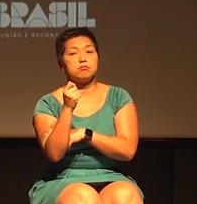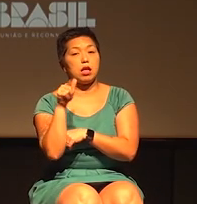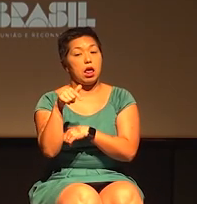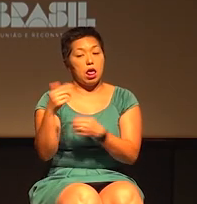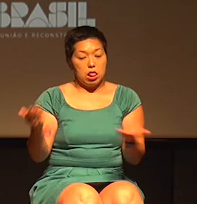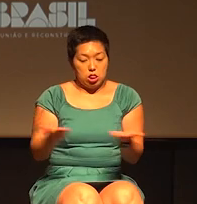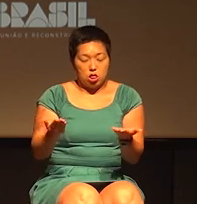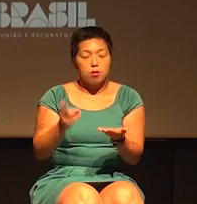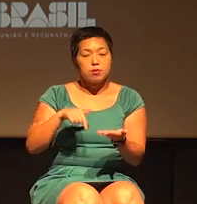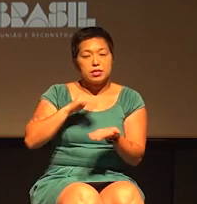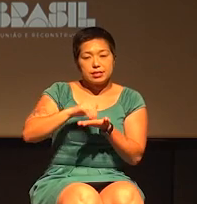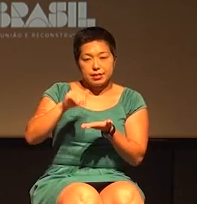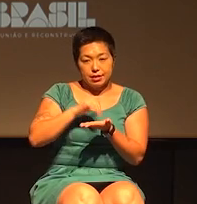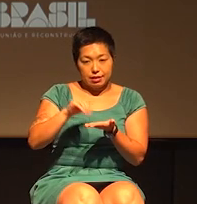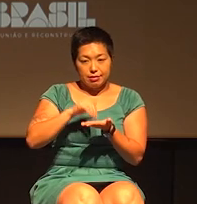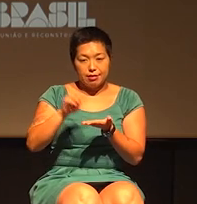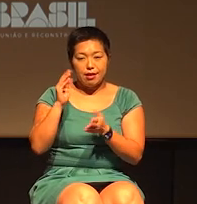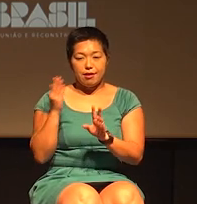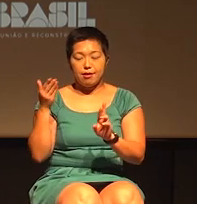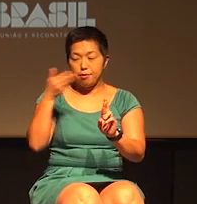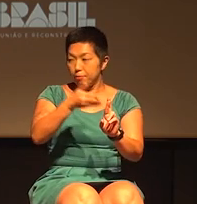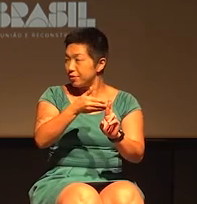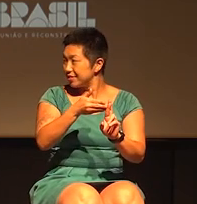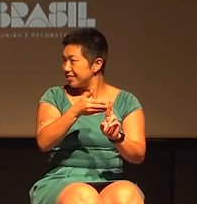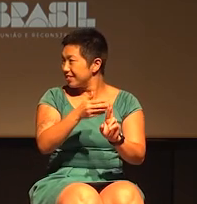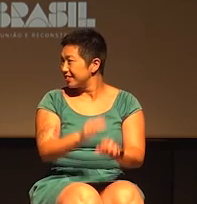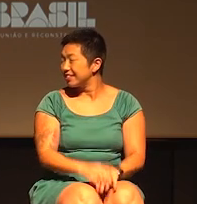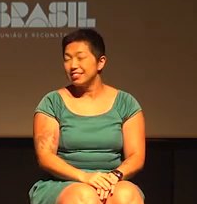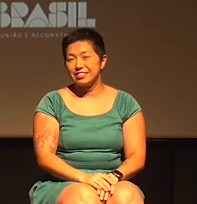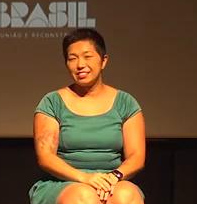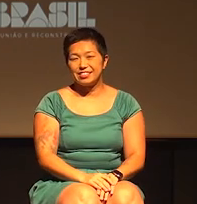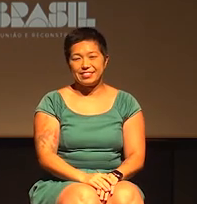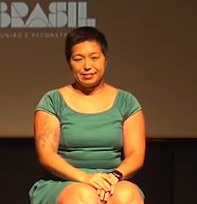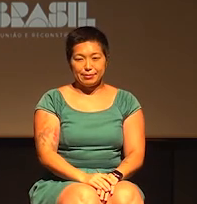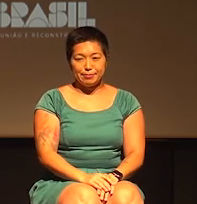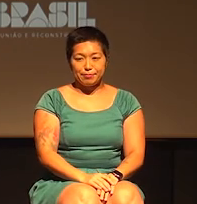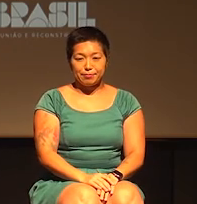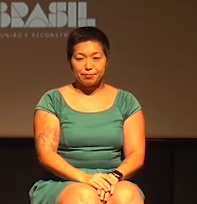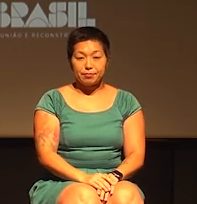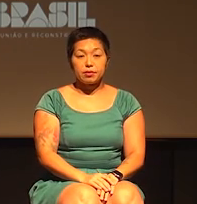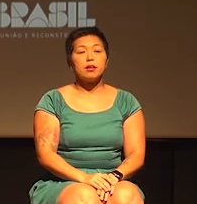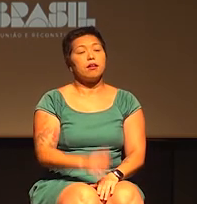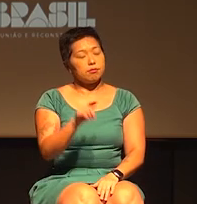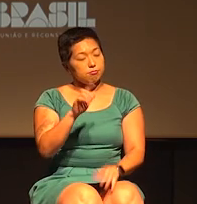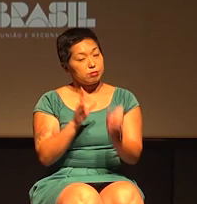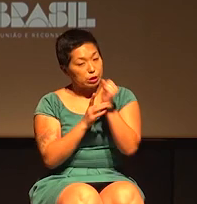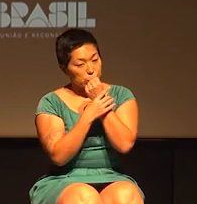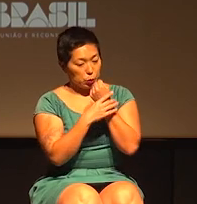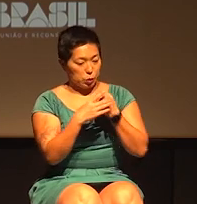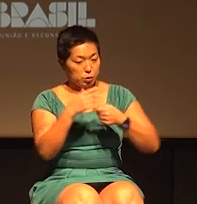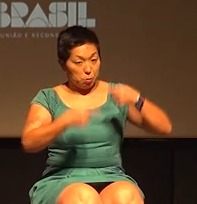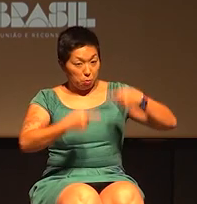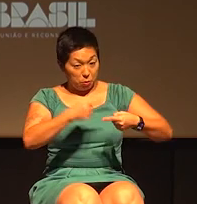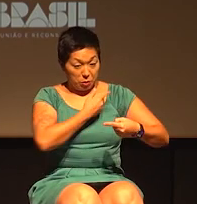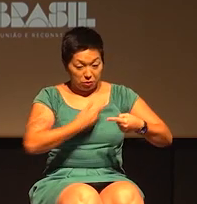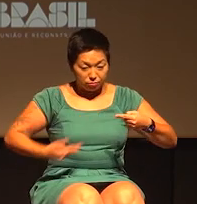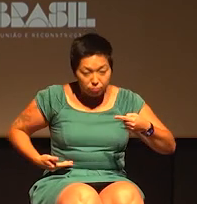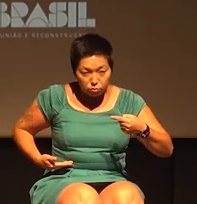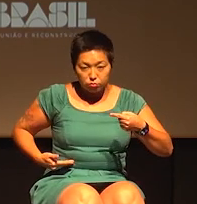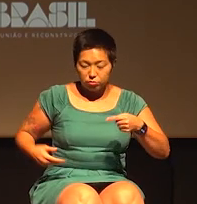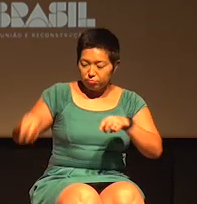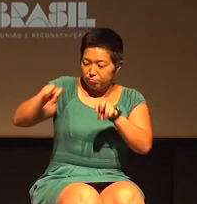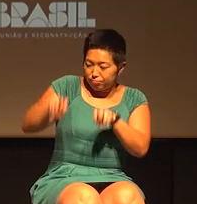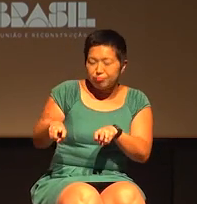ela é secretárias temos aqui uma representante da segurança né de política públicas também para trazer no debate